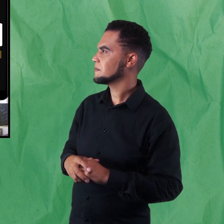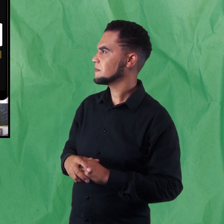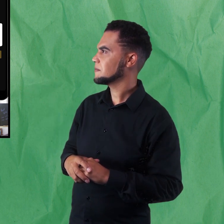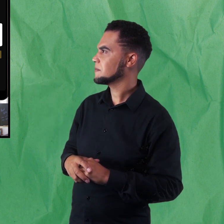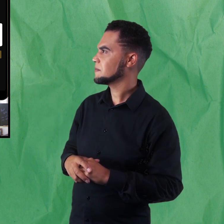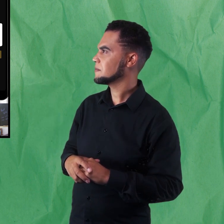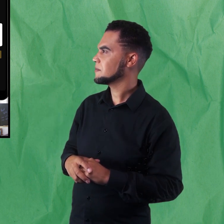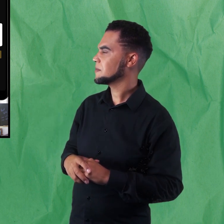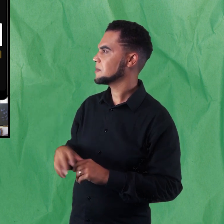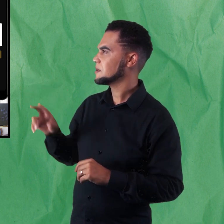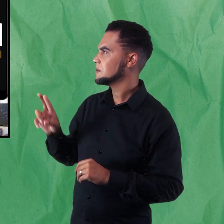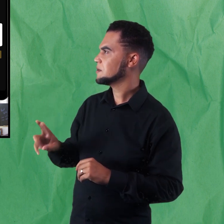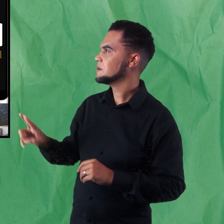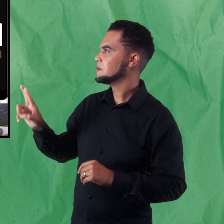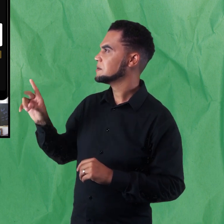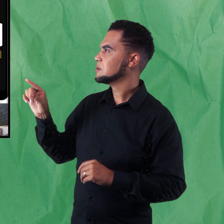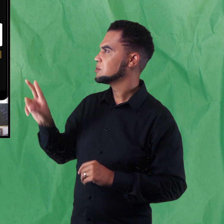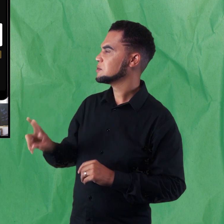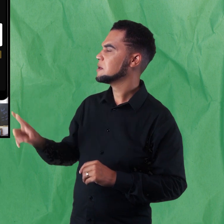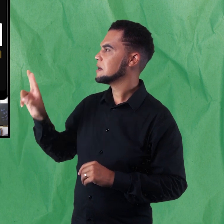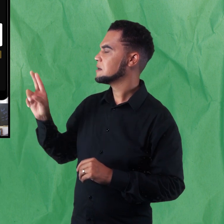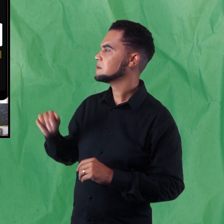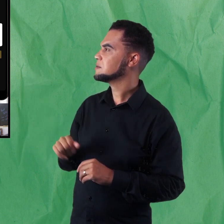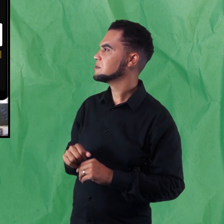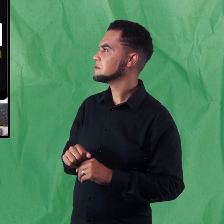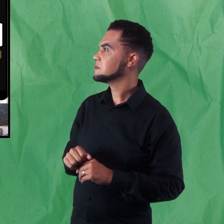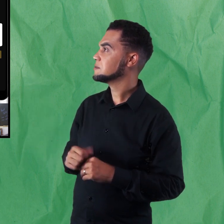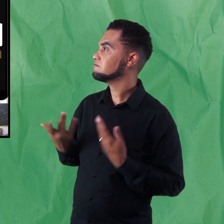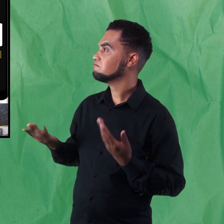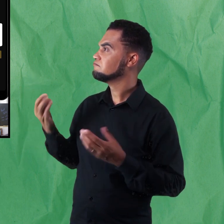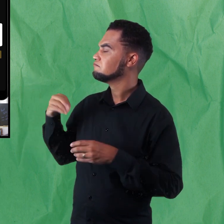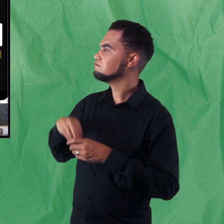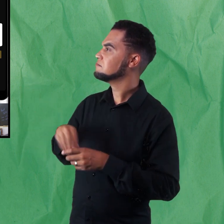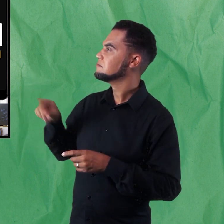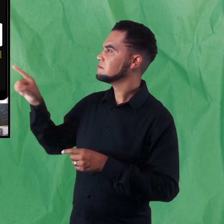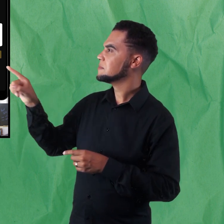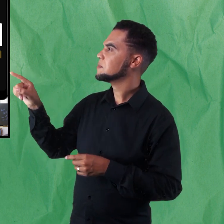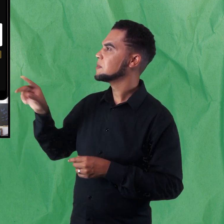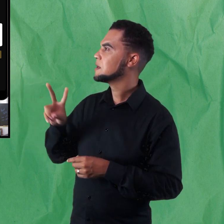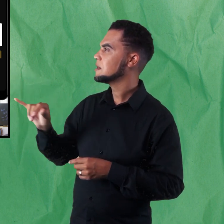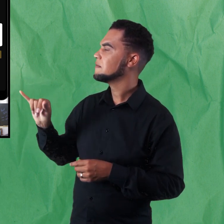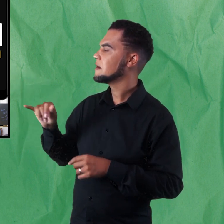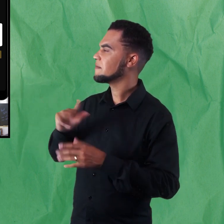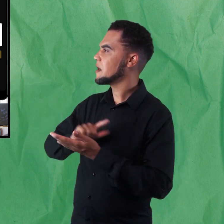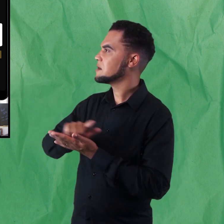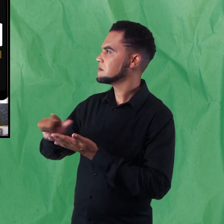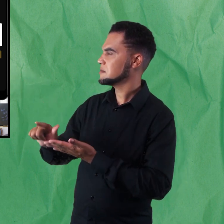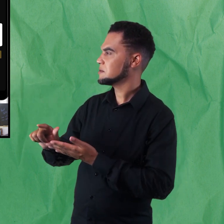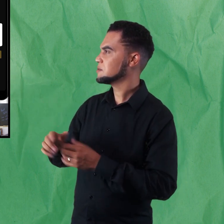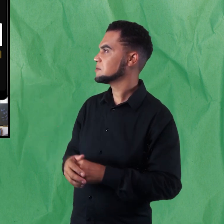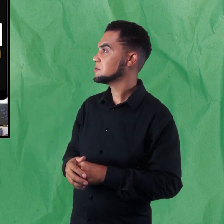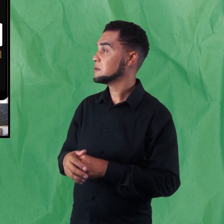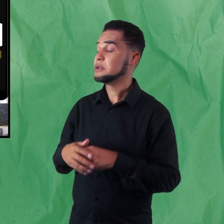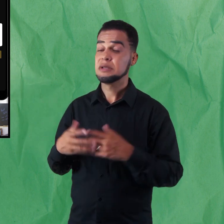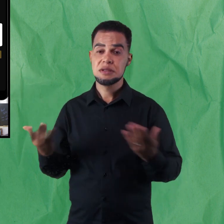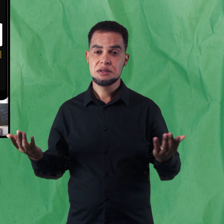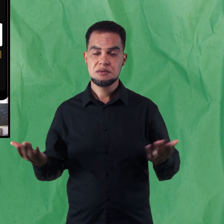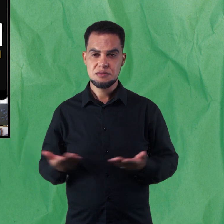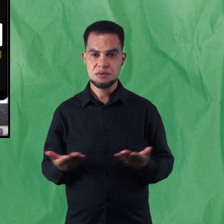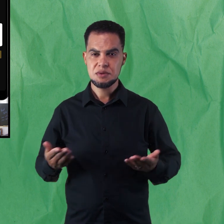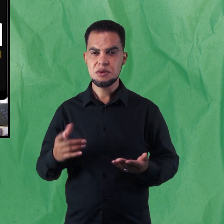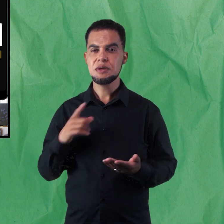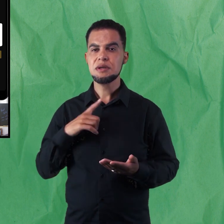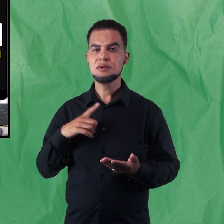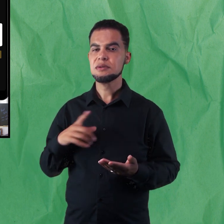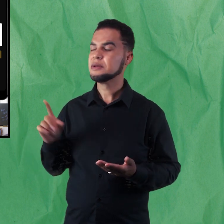user, né? Porque eu tenho aqui um usuário. E aqui dentro ele vai ser vazio. Então agora, né,